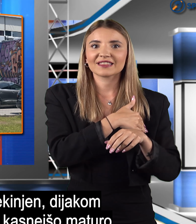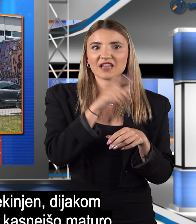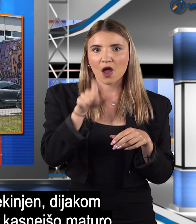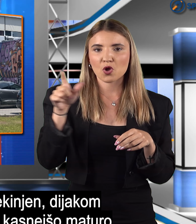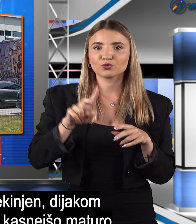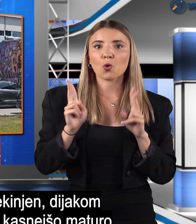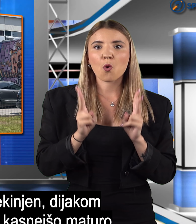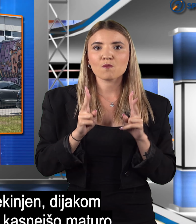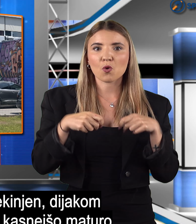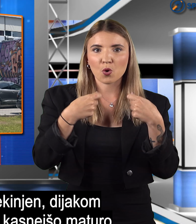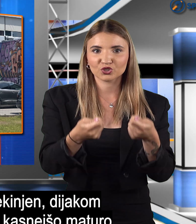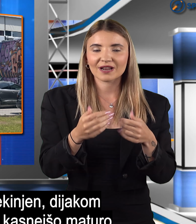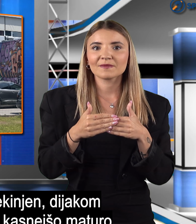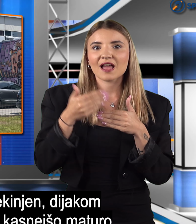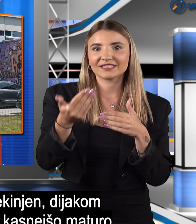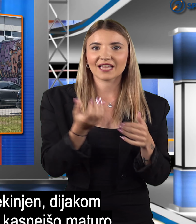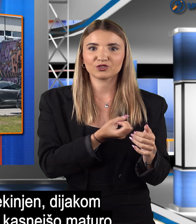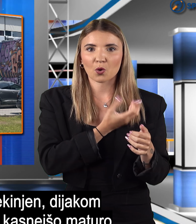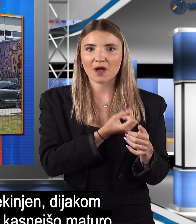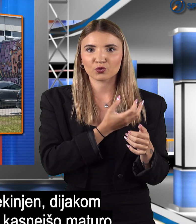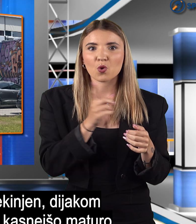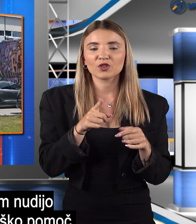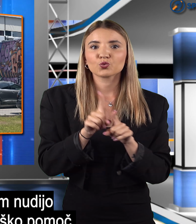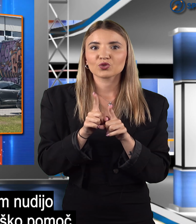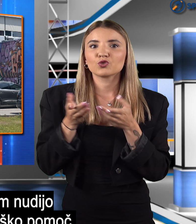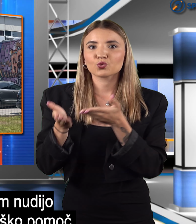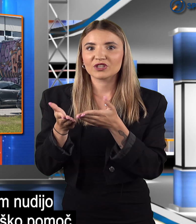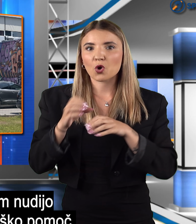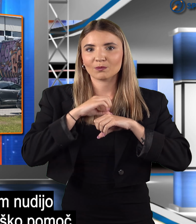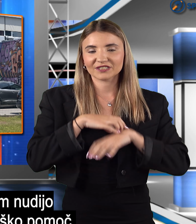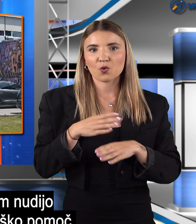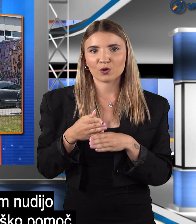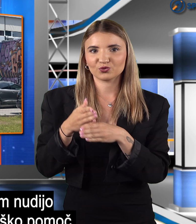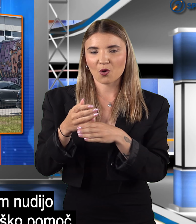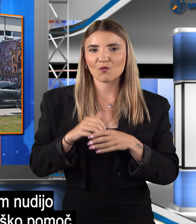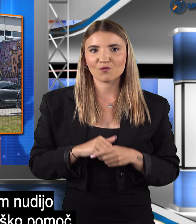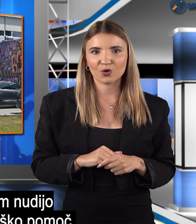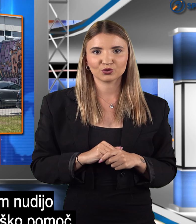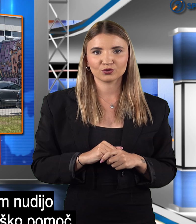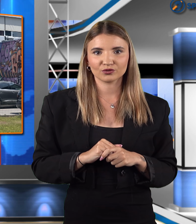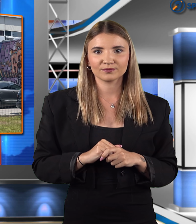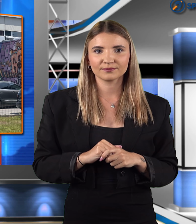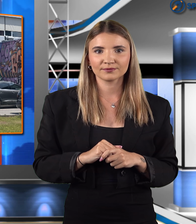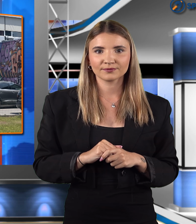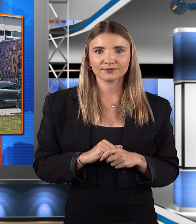prekinjen. Dijakom so omogočili kasnejšo maturo in jim nudijo psihološko pomoč.